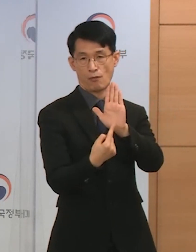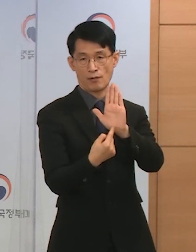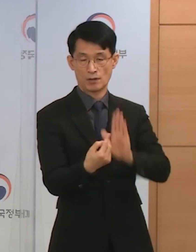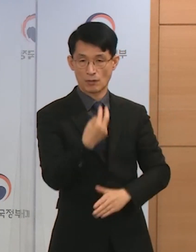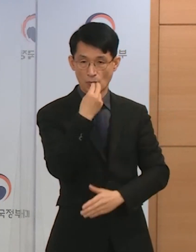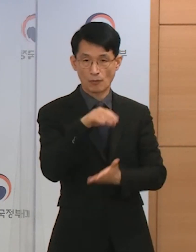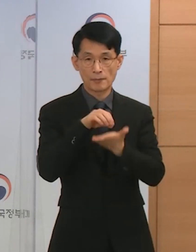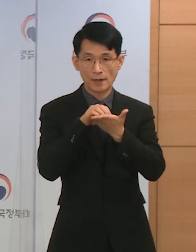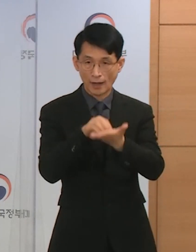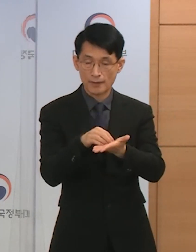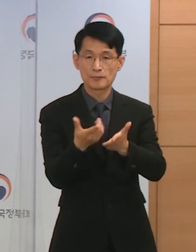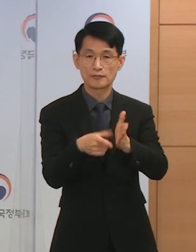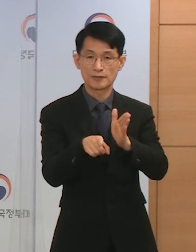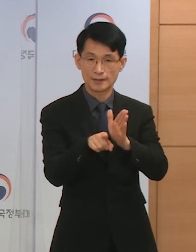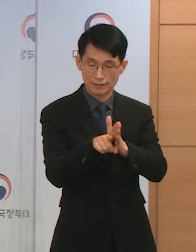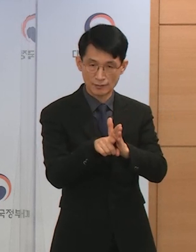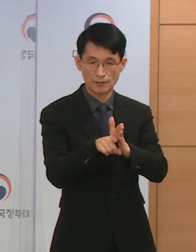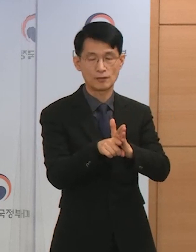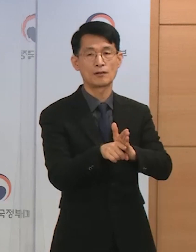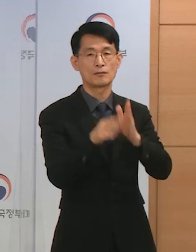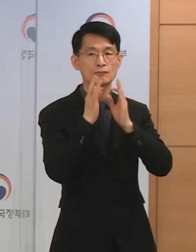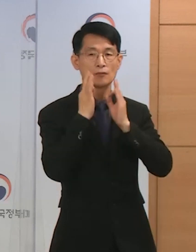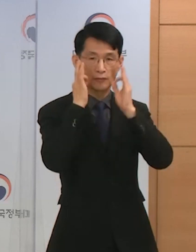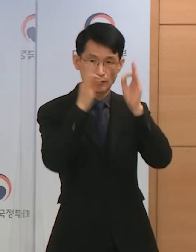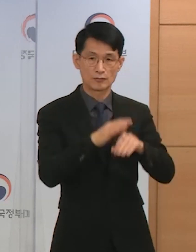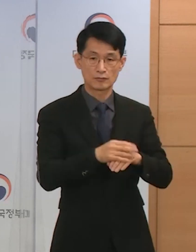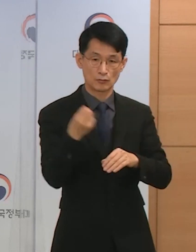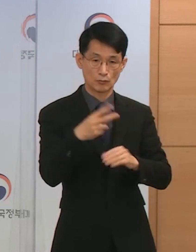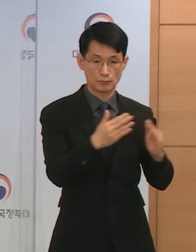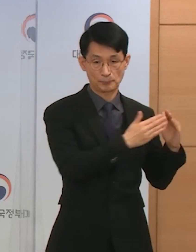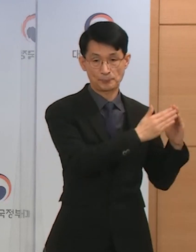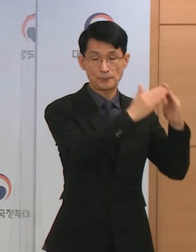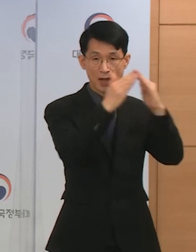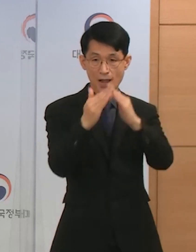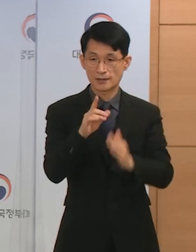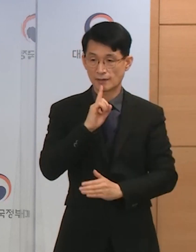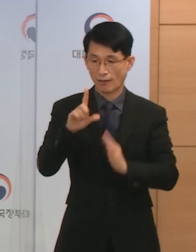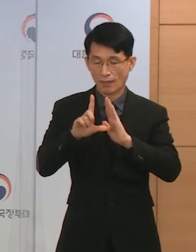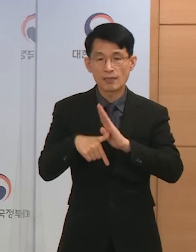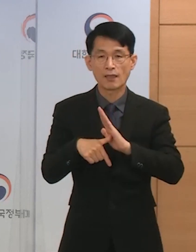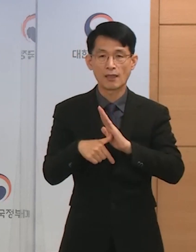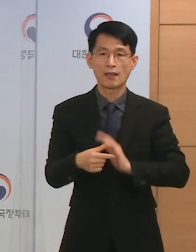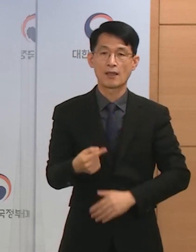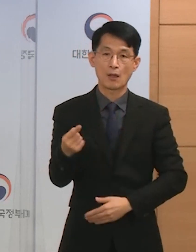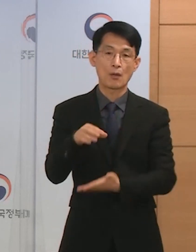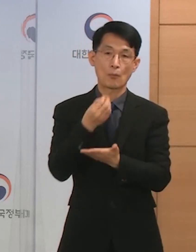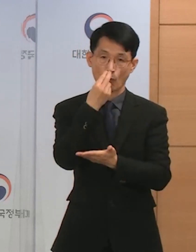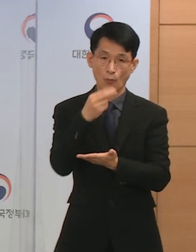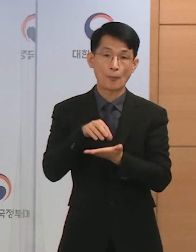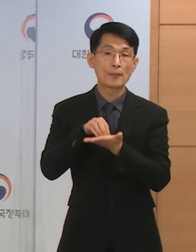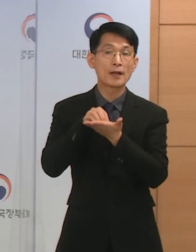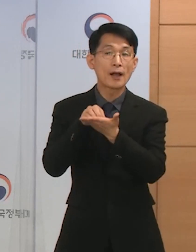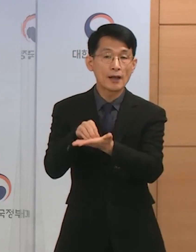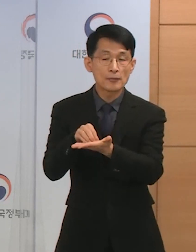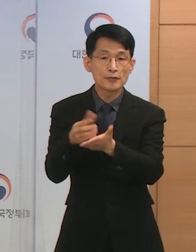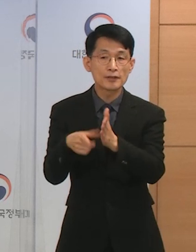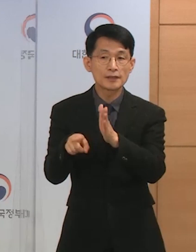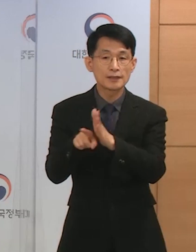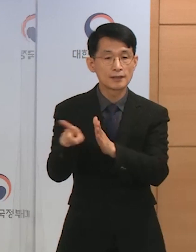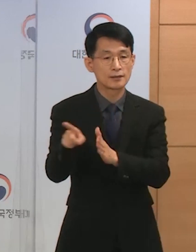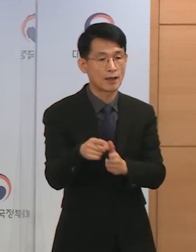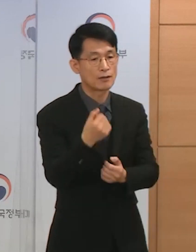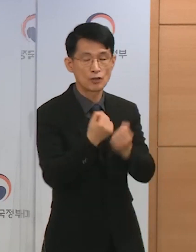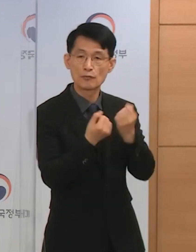시기별 집중 홍보를 추진하고 전입신고 시에 풍수의 보험 리플렛 배부 등 계층별